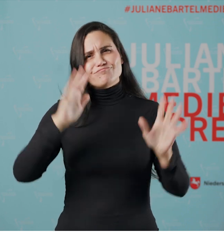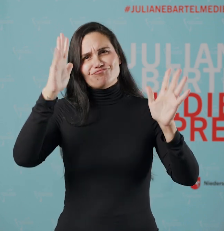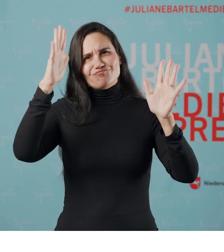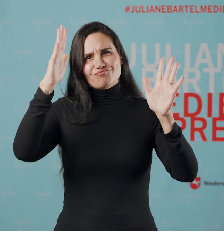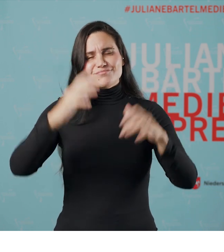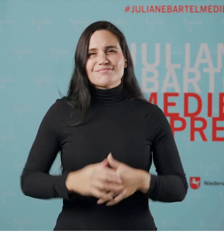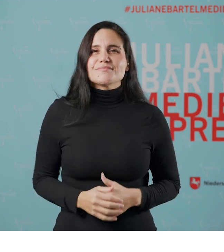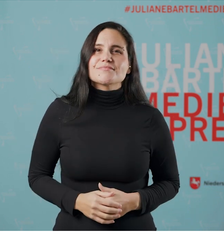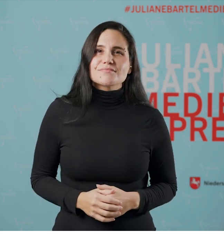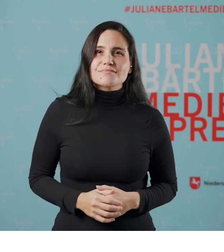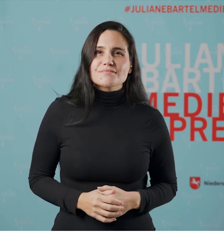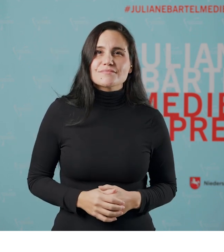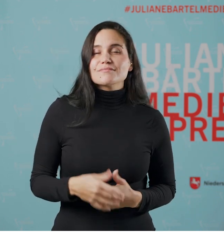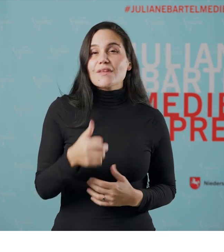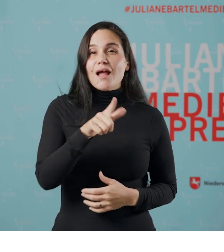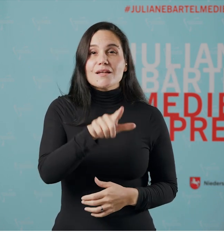getan habe.